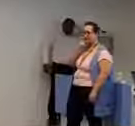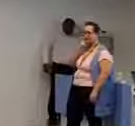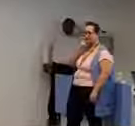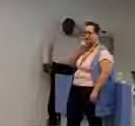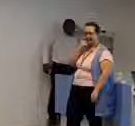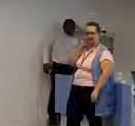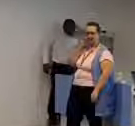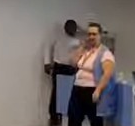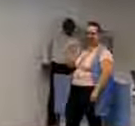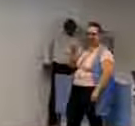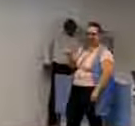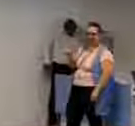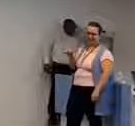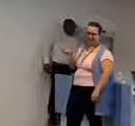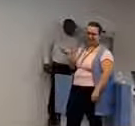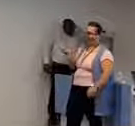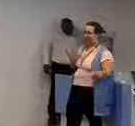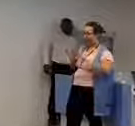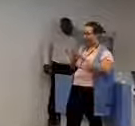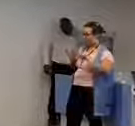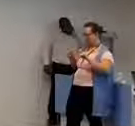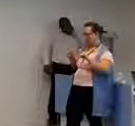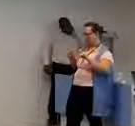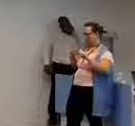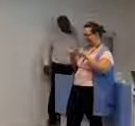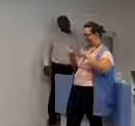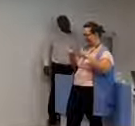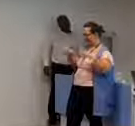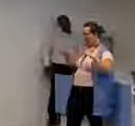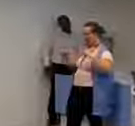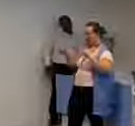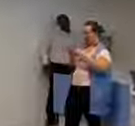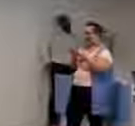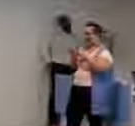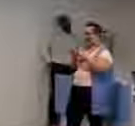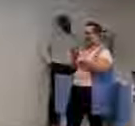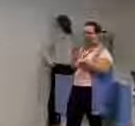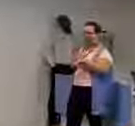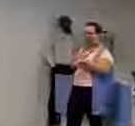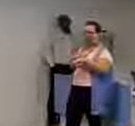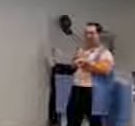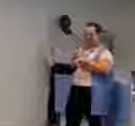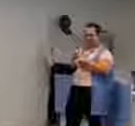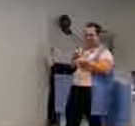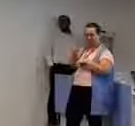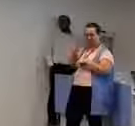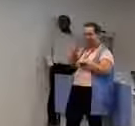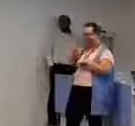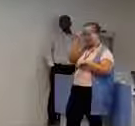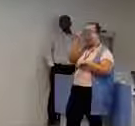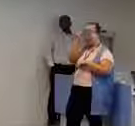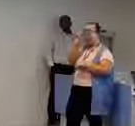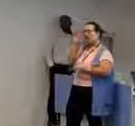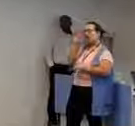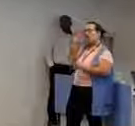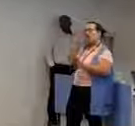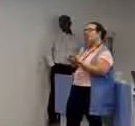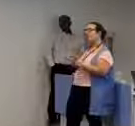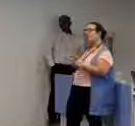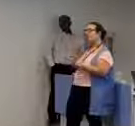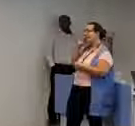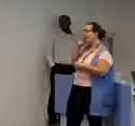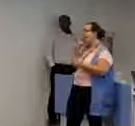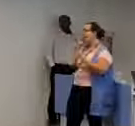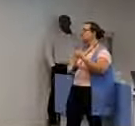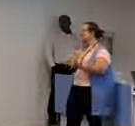complexas. Hoje elas têm geometrias muito mais complexas, a ferramenta é mais elaborada. Se o cara aí só nasceu na confiança de dar um chute